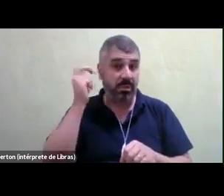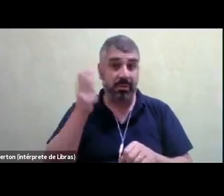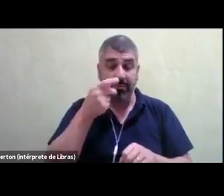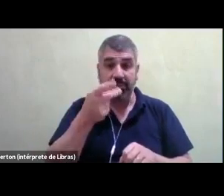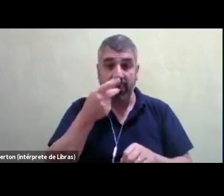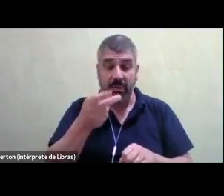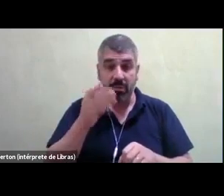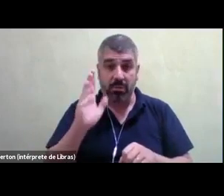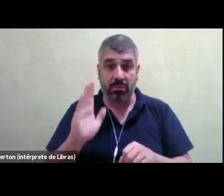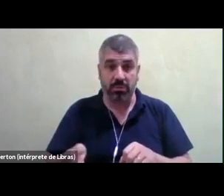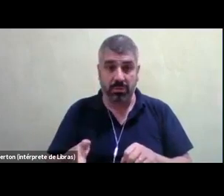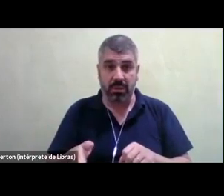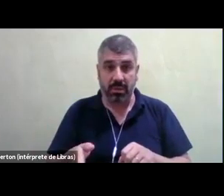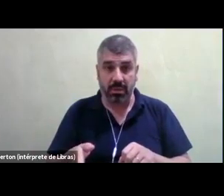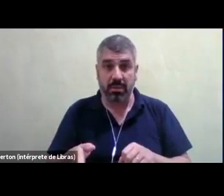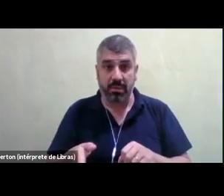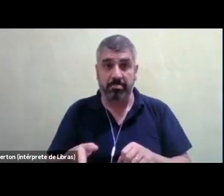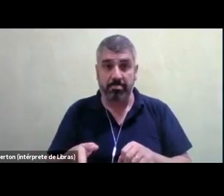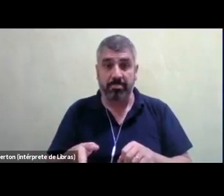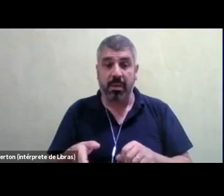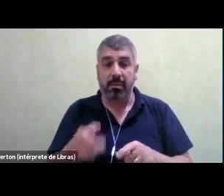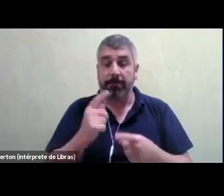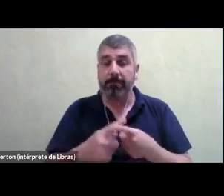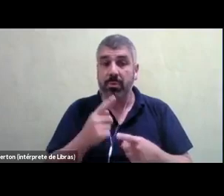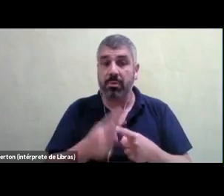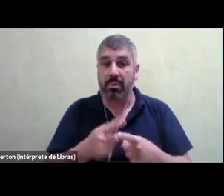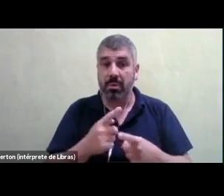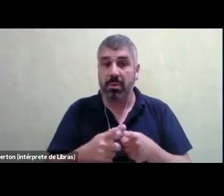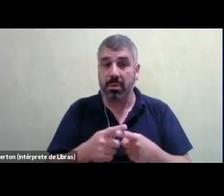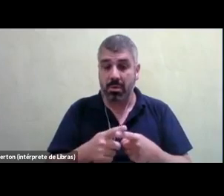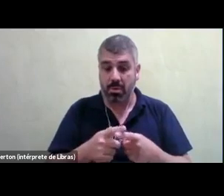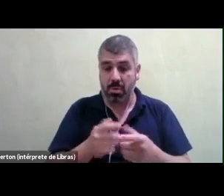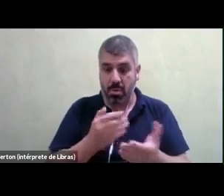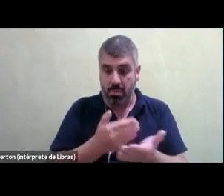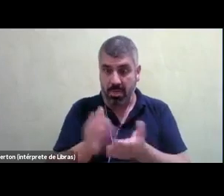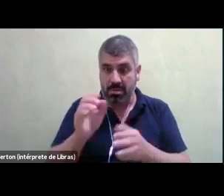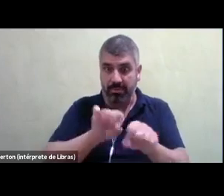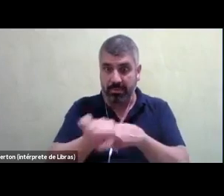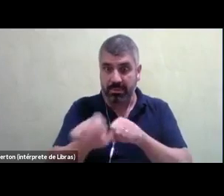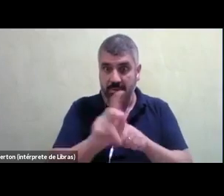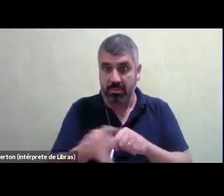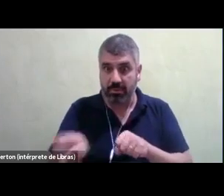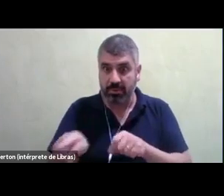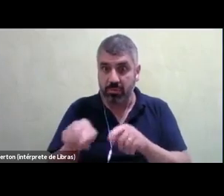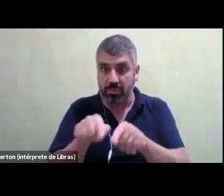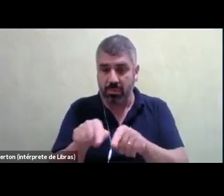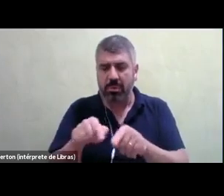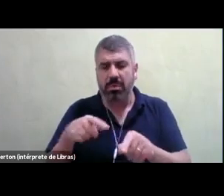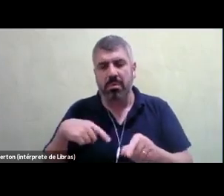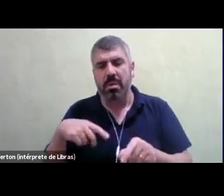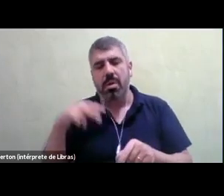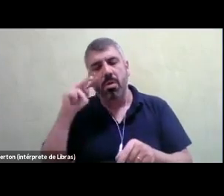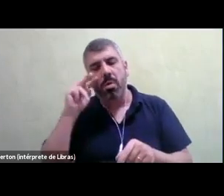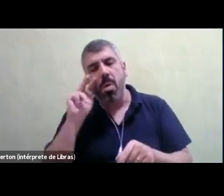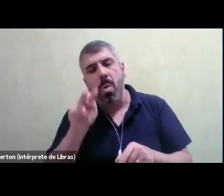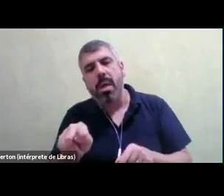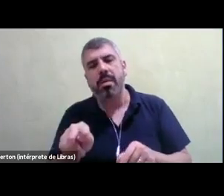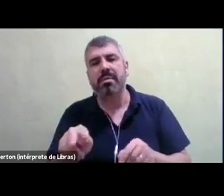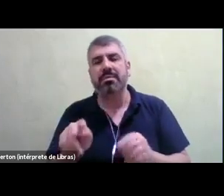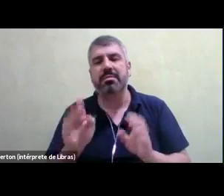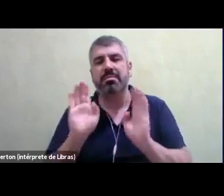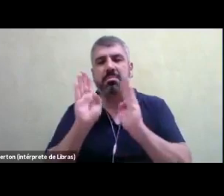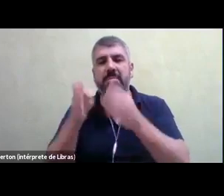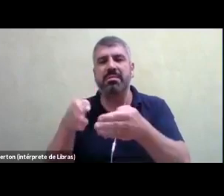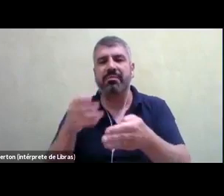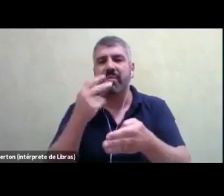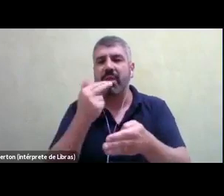Antonieta mencionou bem nesse caso, né, porque a partir da formação de professores, você vai ter um olhar específico também, uma concepção de língua